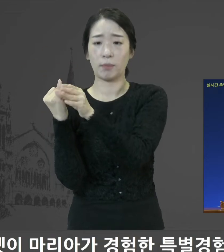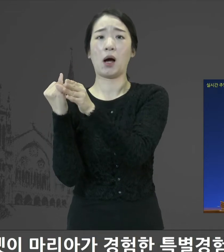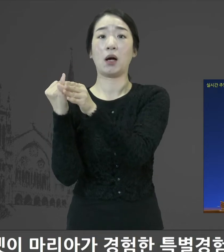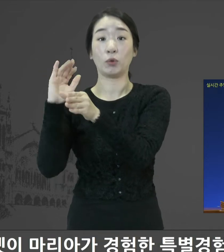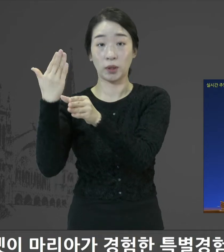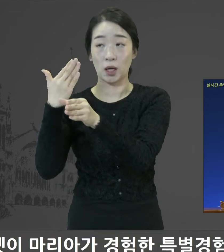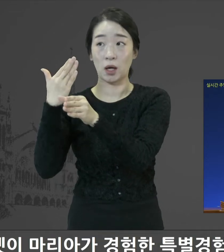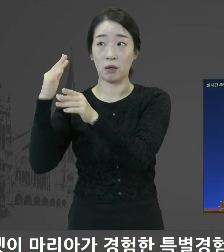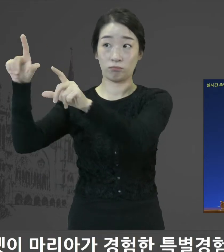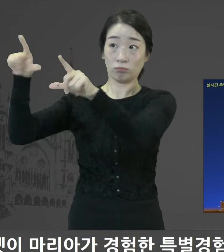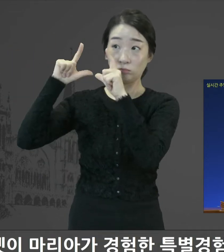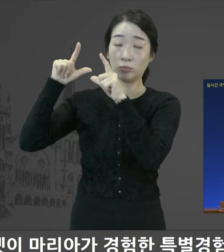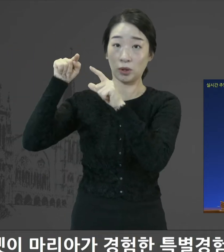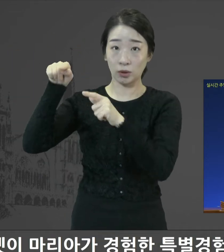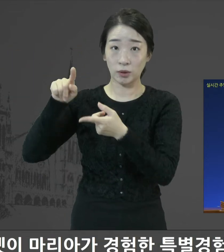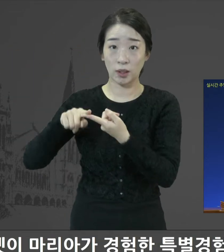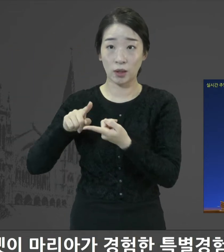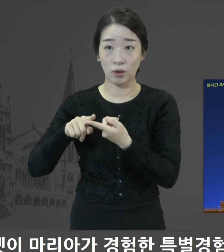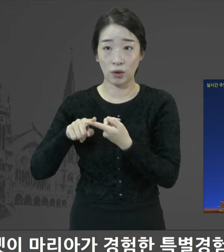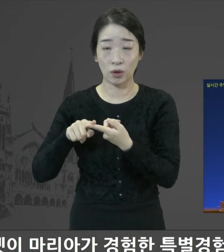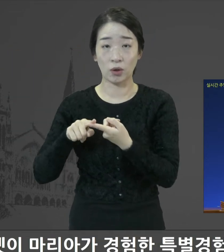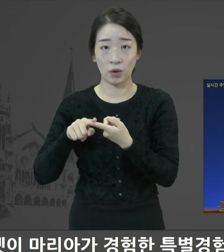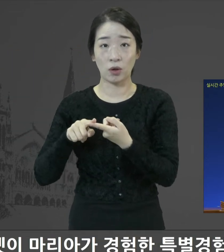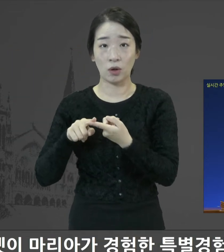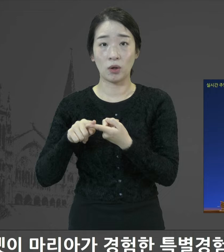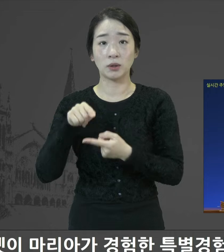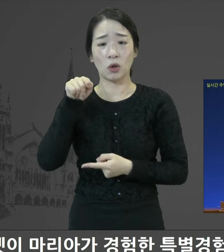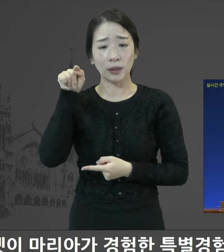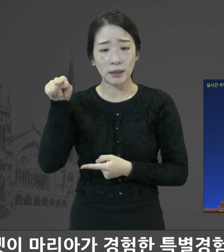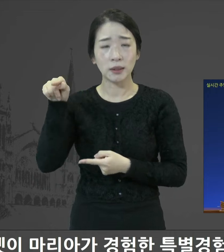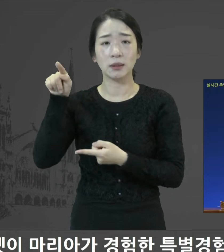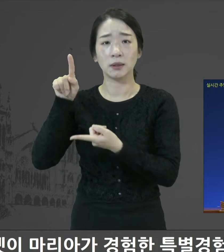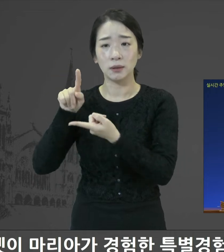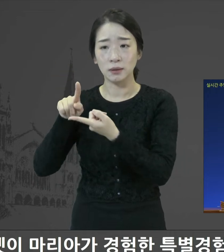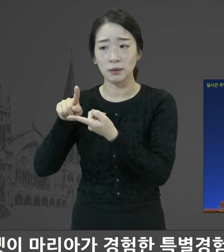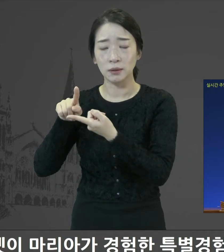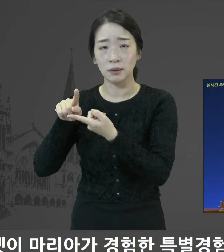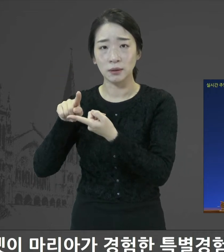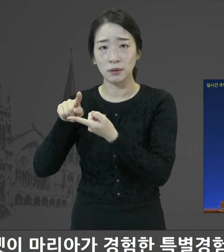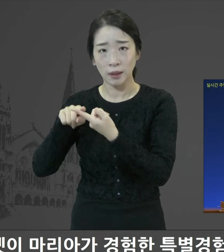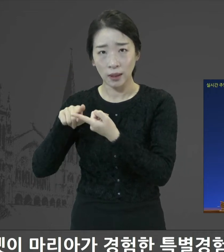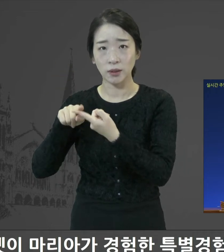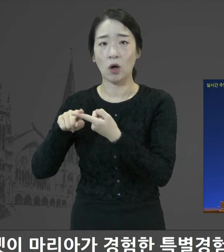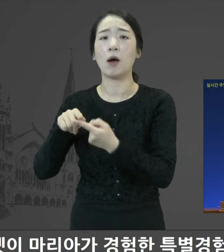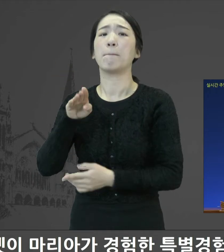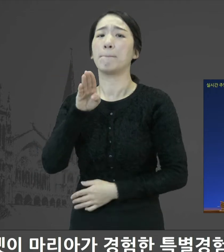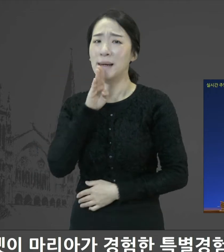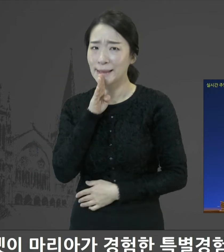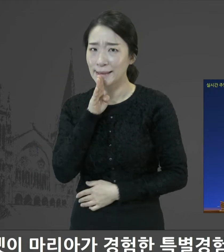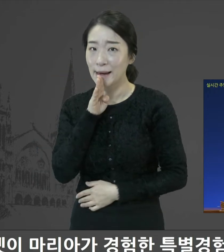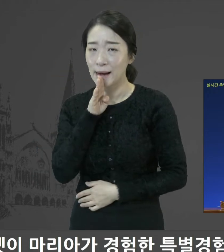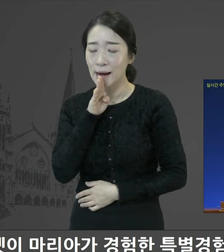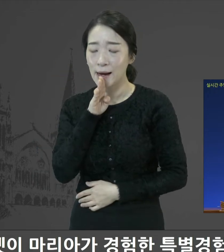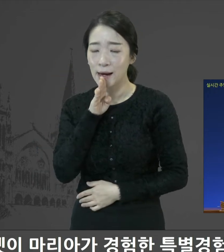해석자가 되어줍니다. 그리고 그것이 맞다라는 지지를 해주는 역할을 이